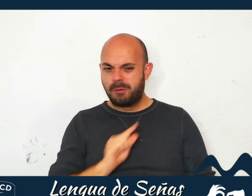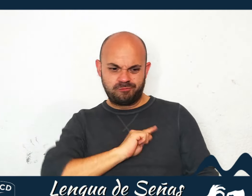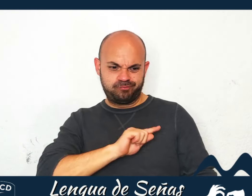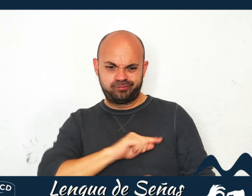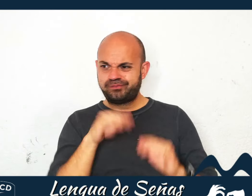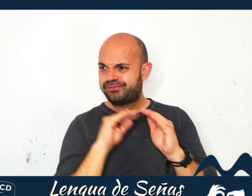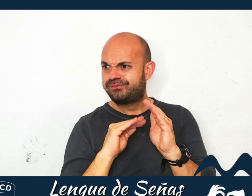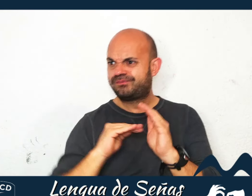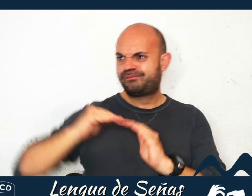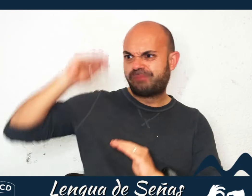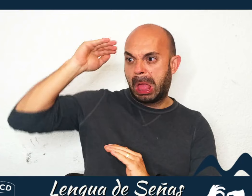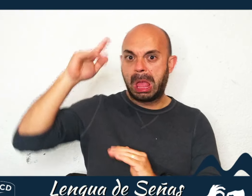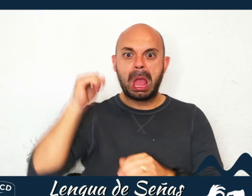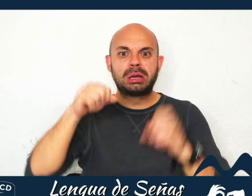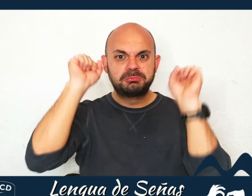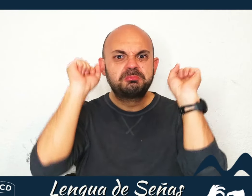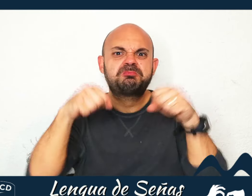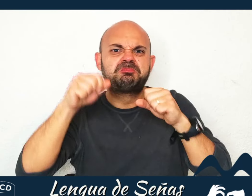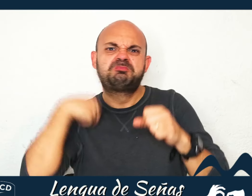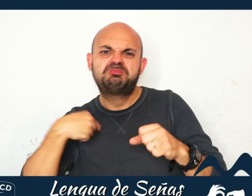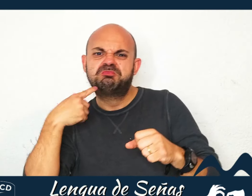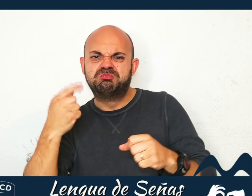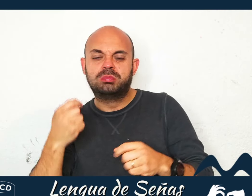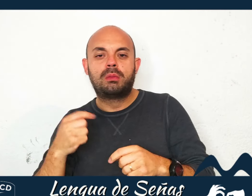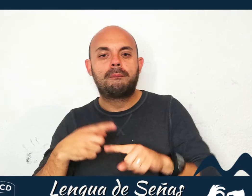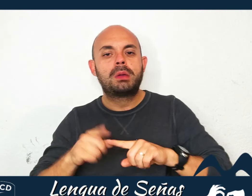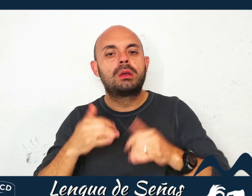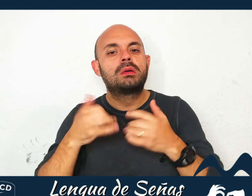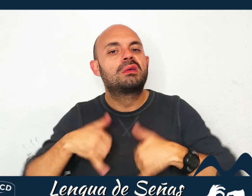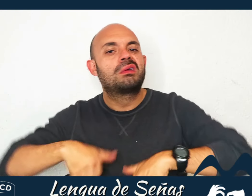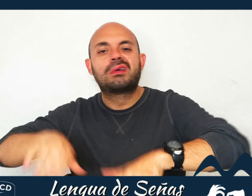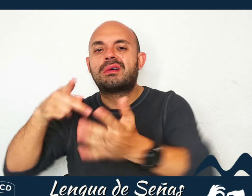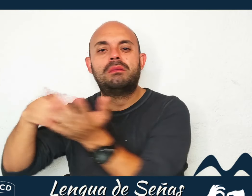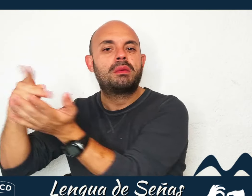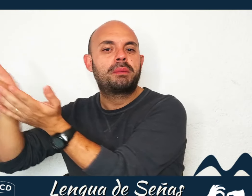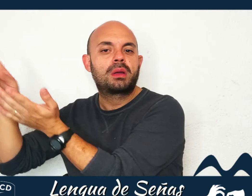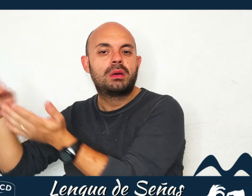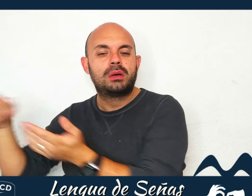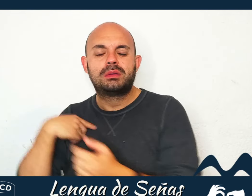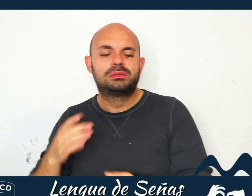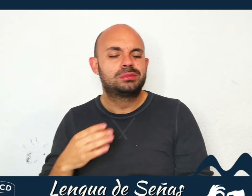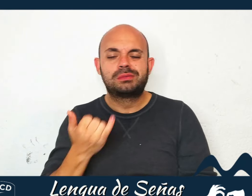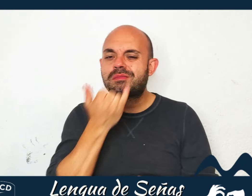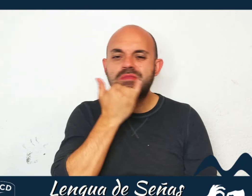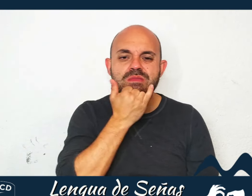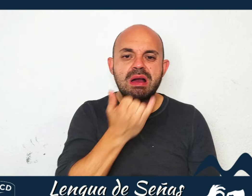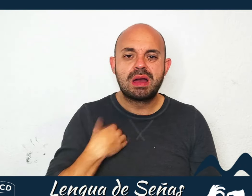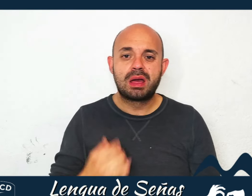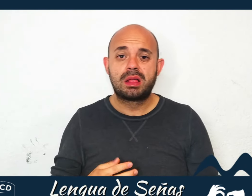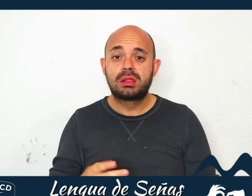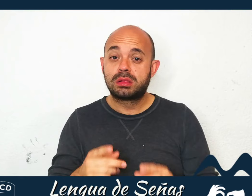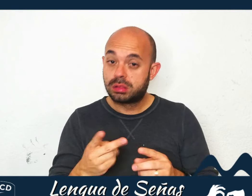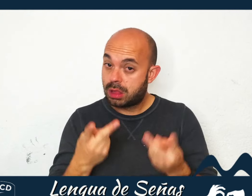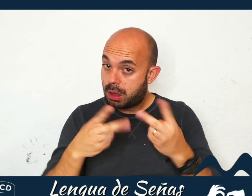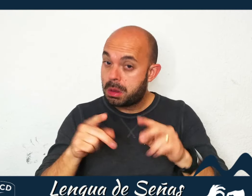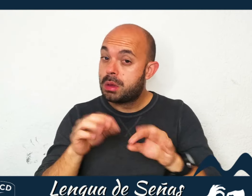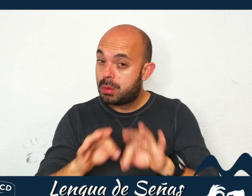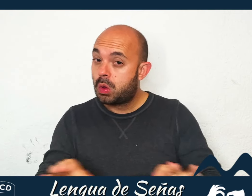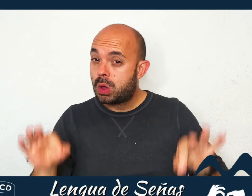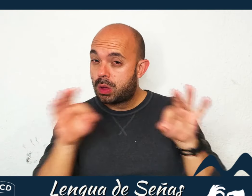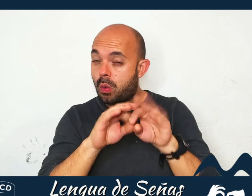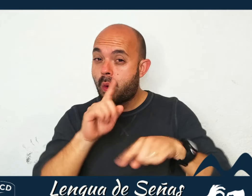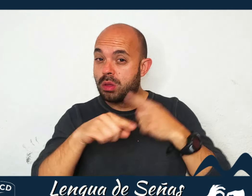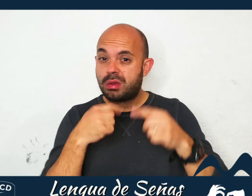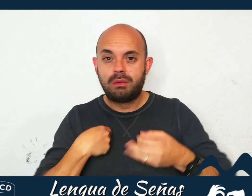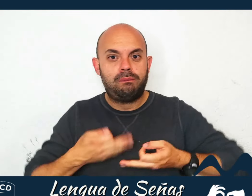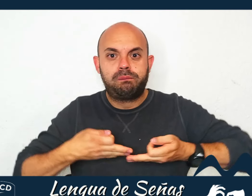de esfuerzo y a veces de lograr algo. Y es ahí donde nosotros también tenemos que considerar que la pérdida no solamente es